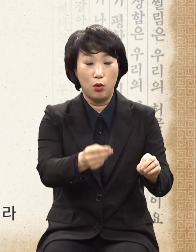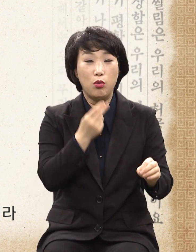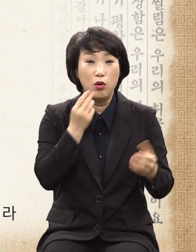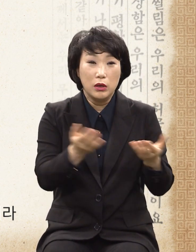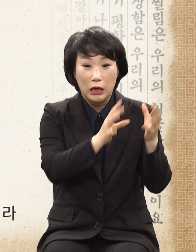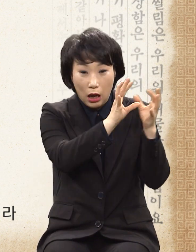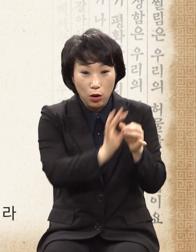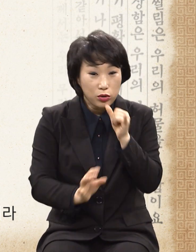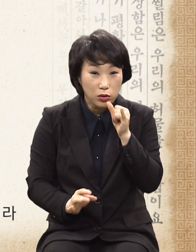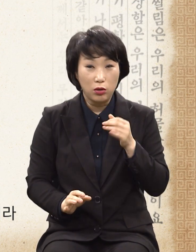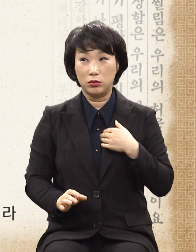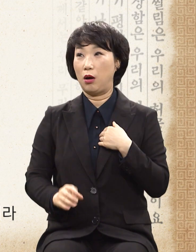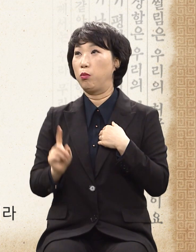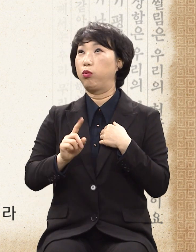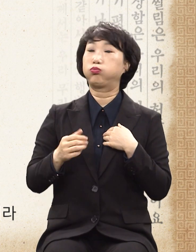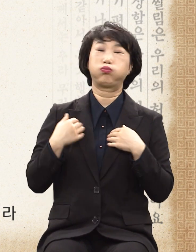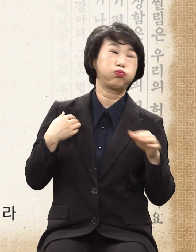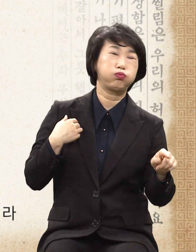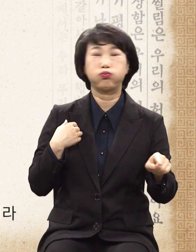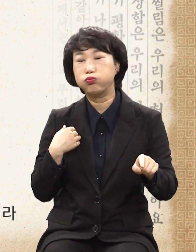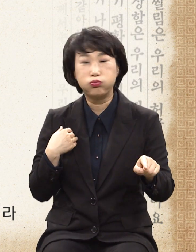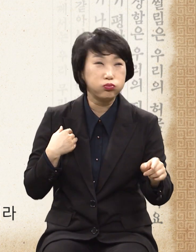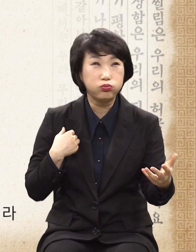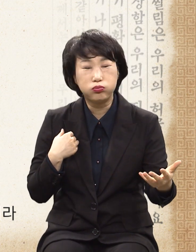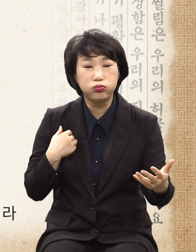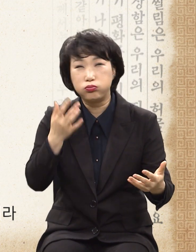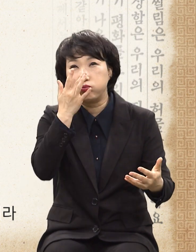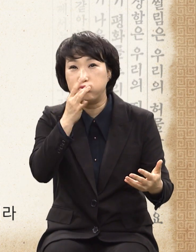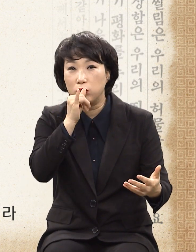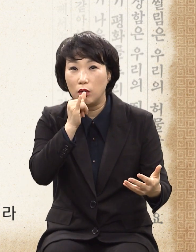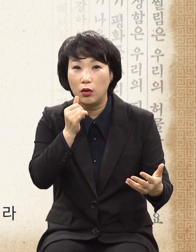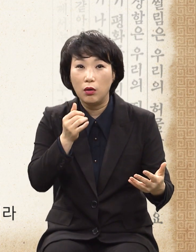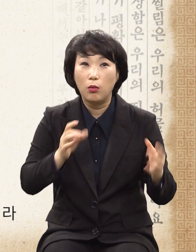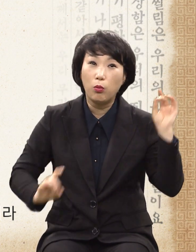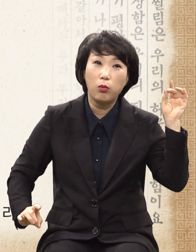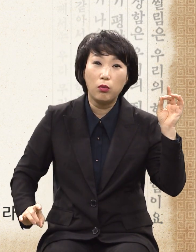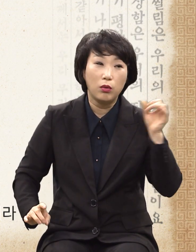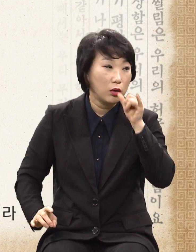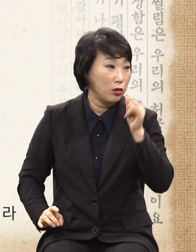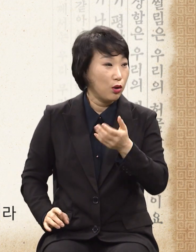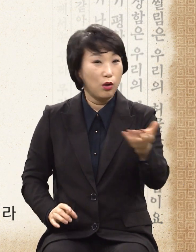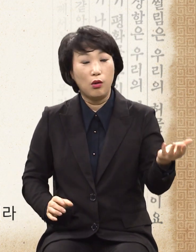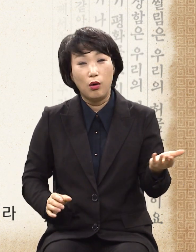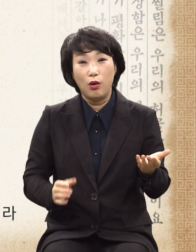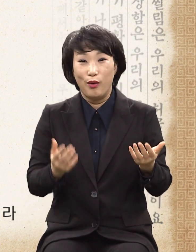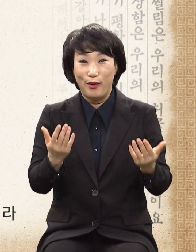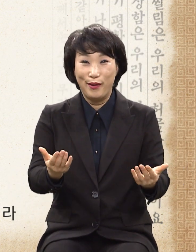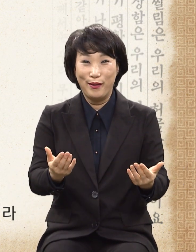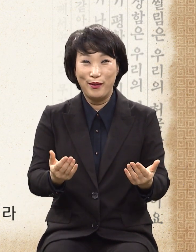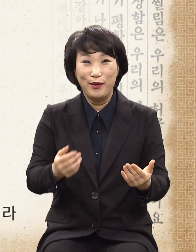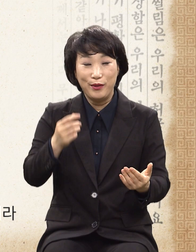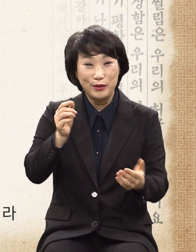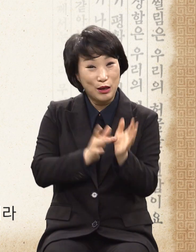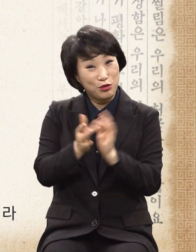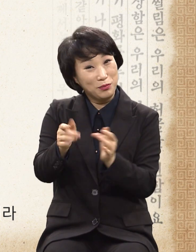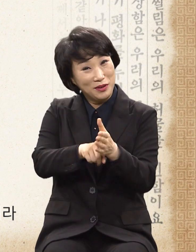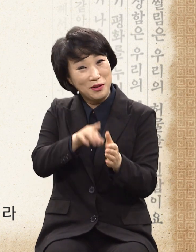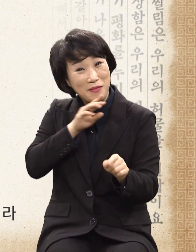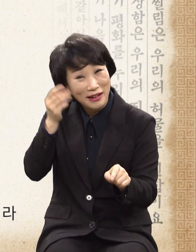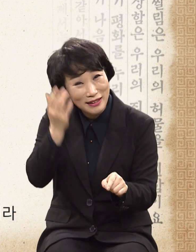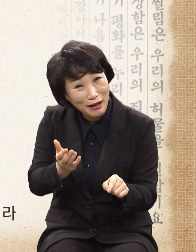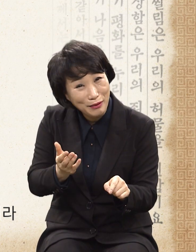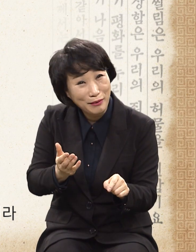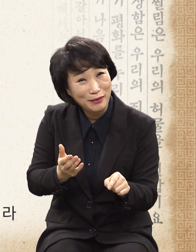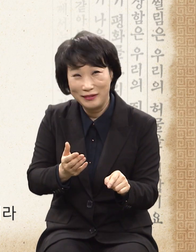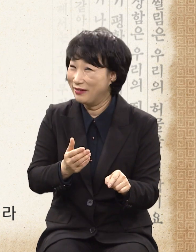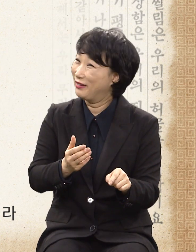역사하는데 나는 방어하지 않고 무방비 상태로 있다. 그러면 이 사람이 누가 예수 믿는 사람이라고